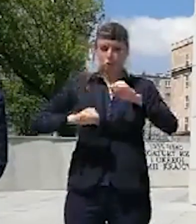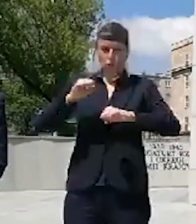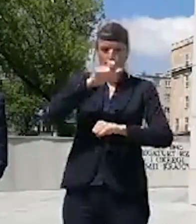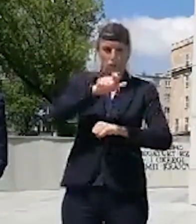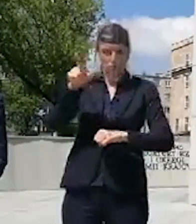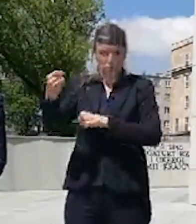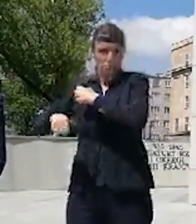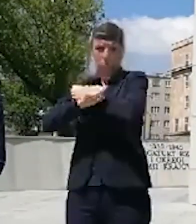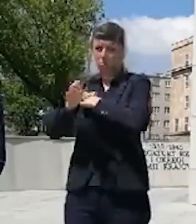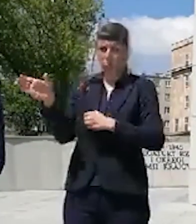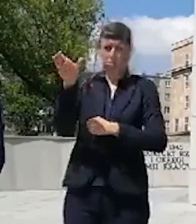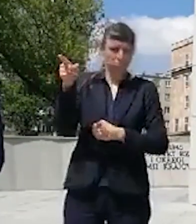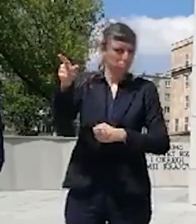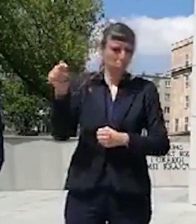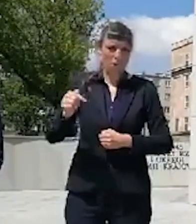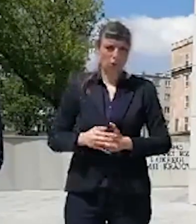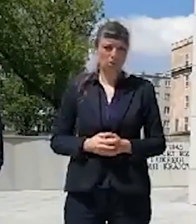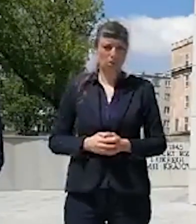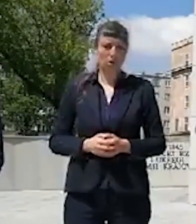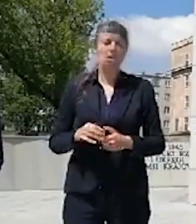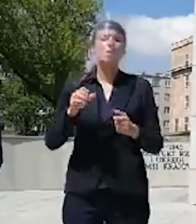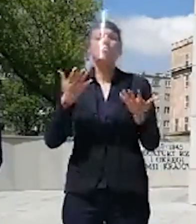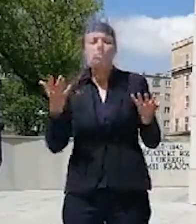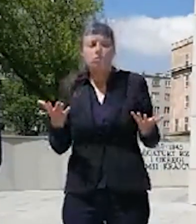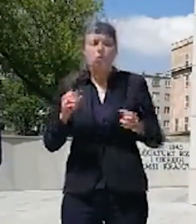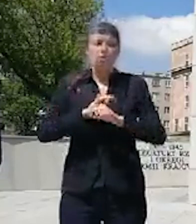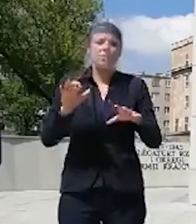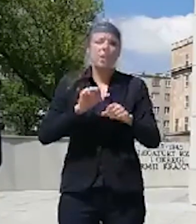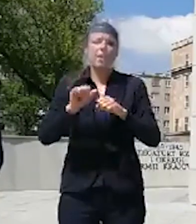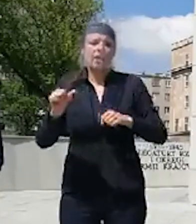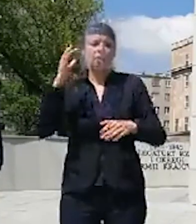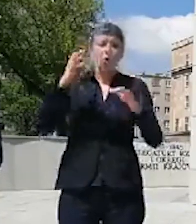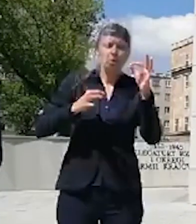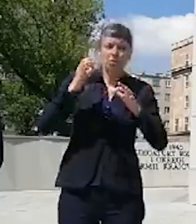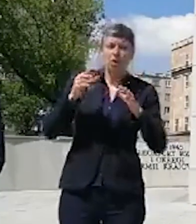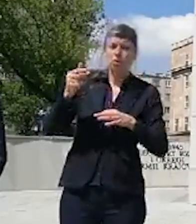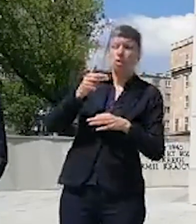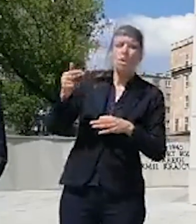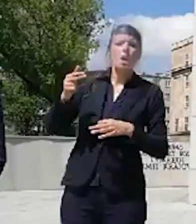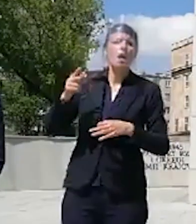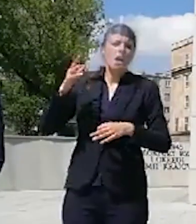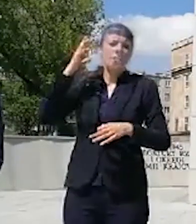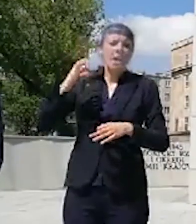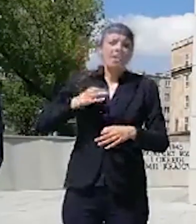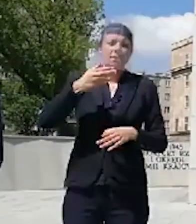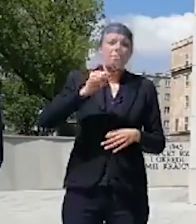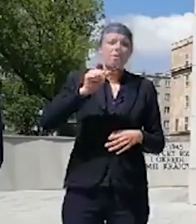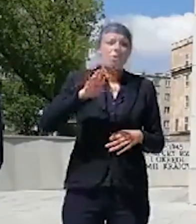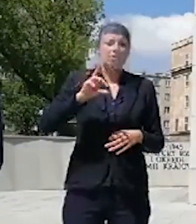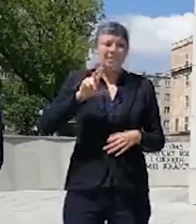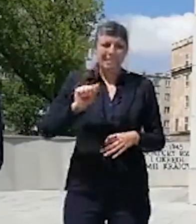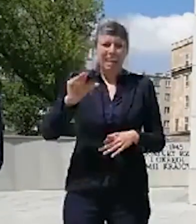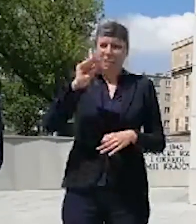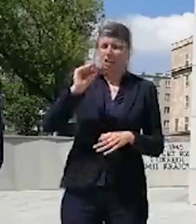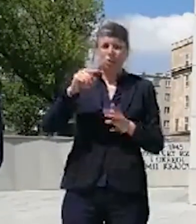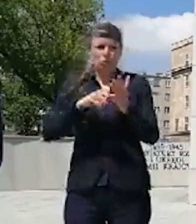zgromadzeniu. Są wątpliwości co do statusu sędziego pani Manowskiej, przecież jeszcze wciąż do końca